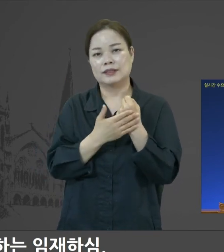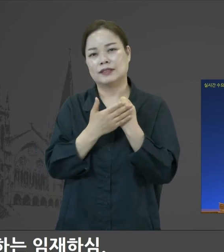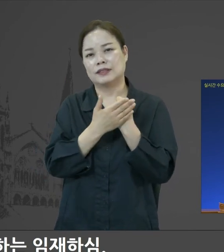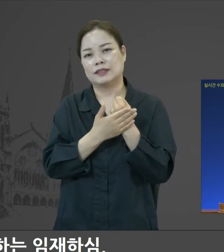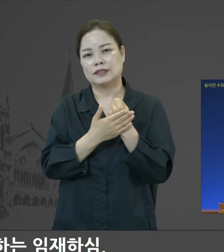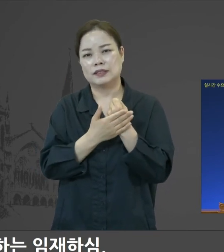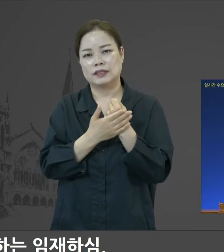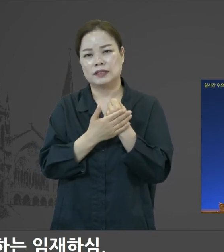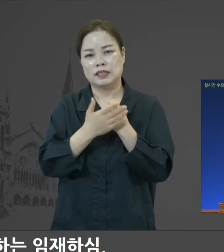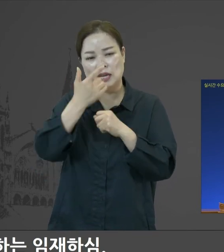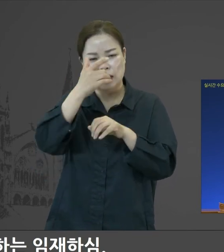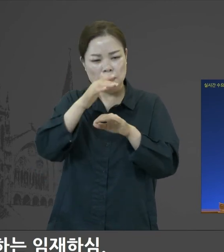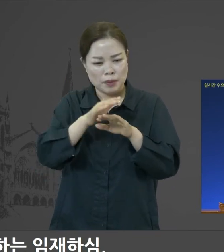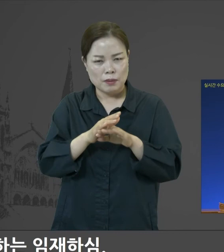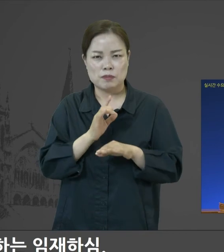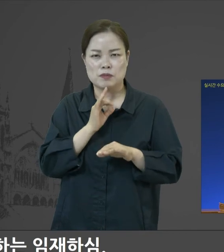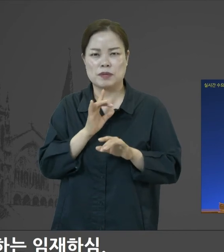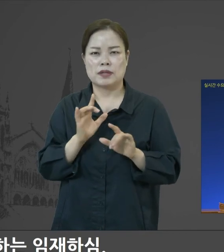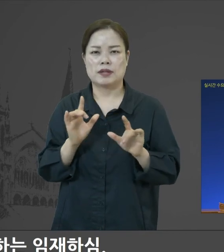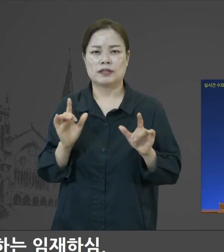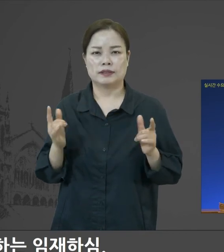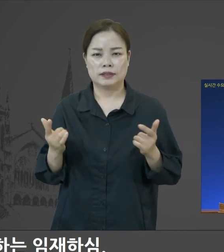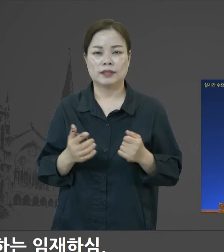인해 예배당에서의 예배뿐만 아니라